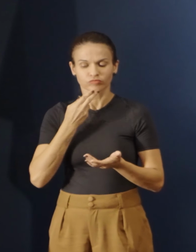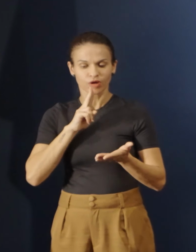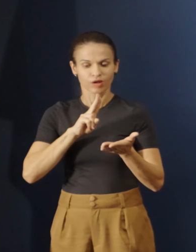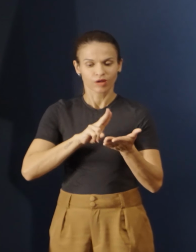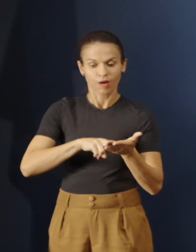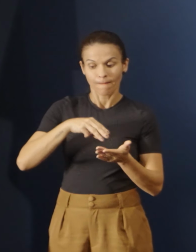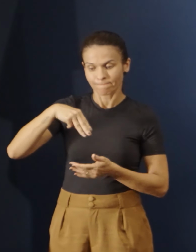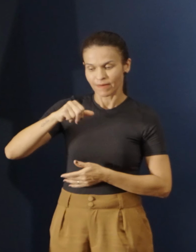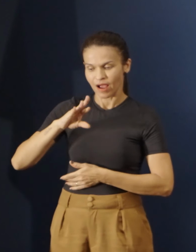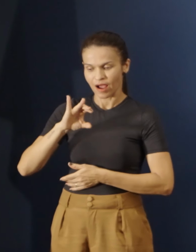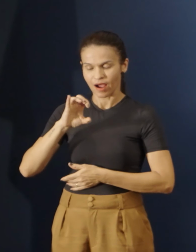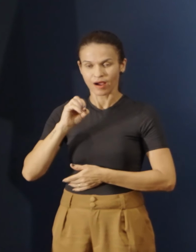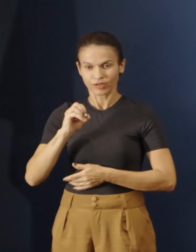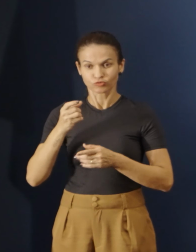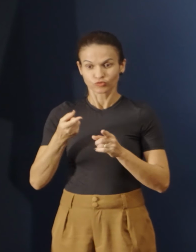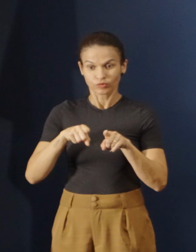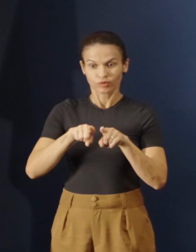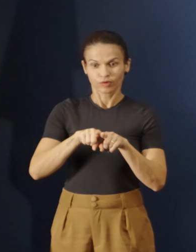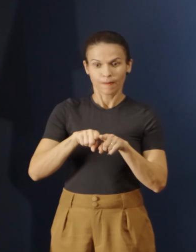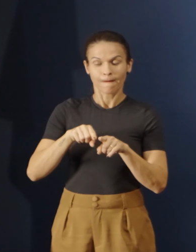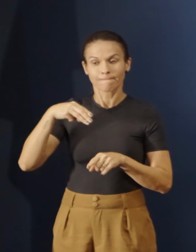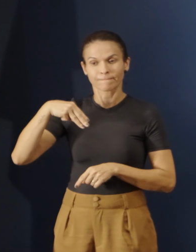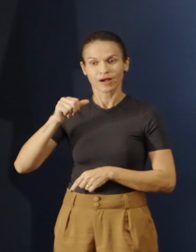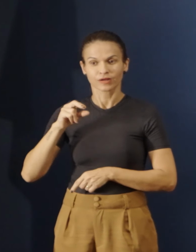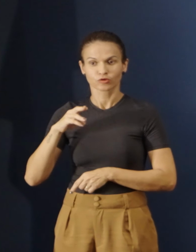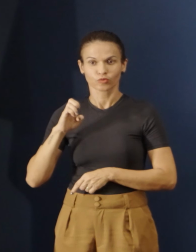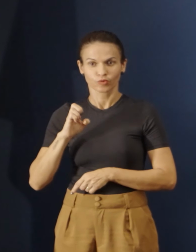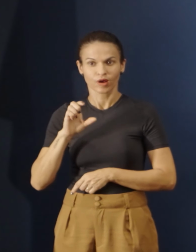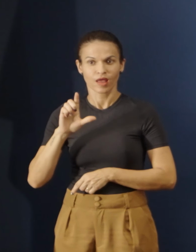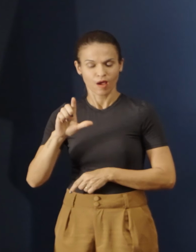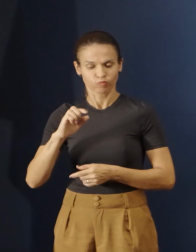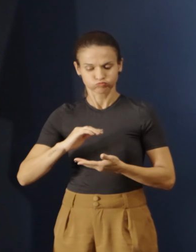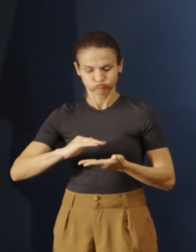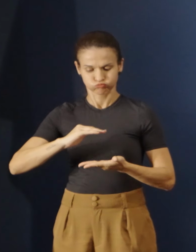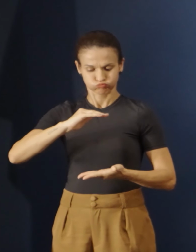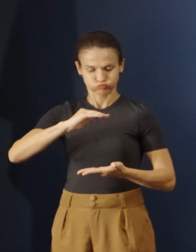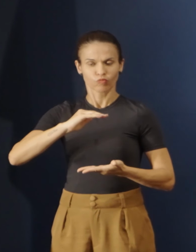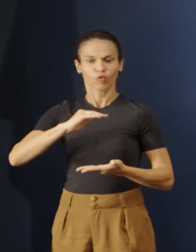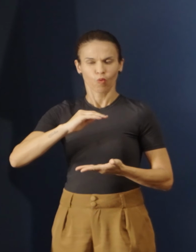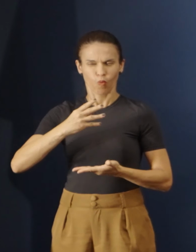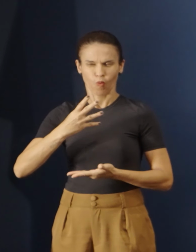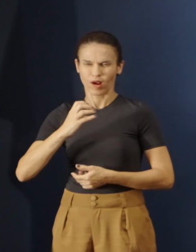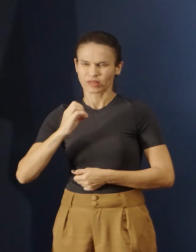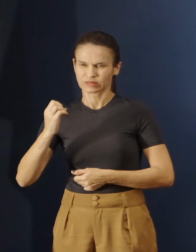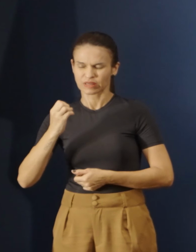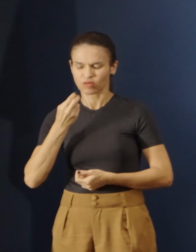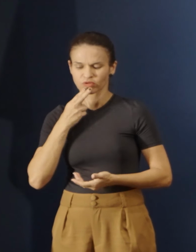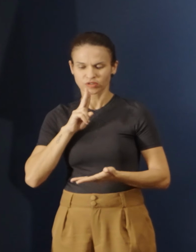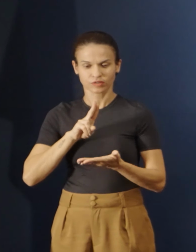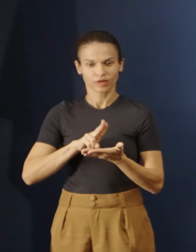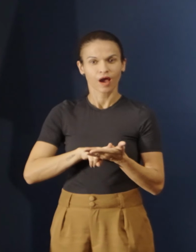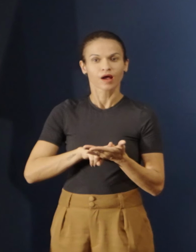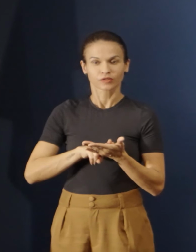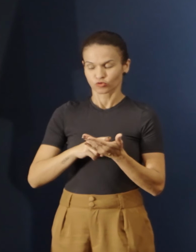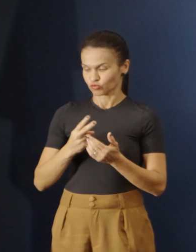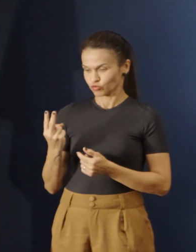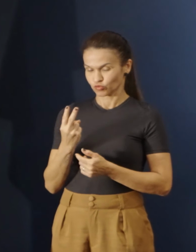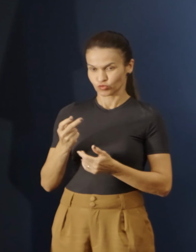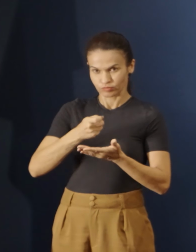correspondência do Mário de Andrade com o Manuel Bandeira, que é um livrão de 600 páginas, que são 400 e poucas cartas entre o Mário e o Manuel